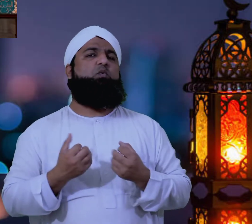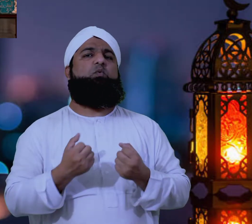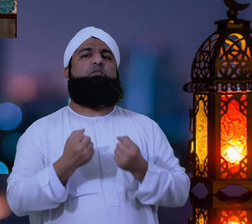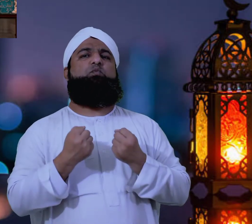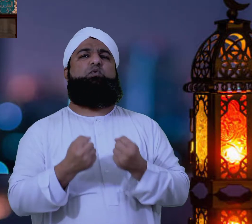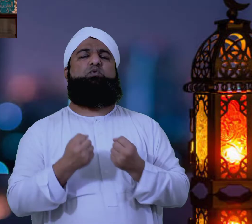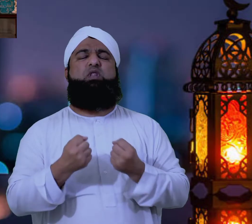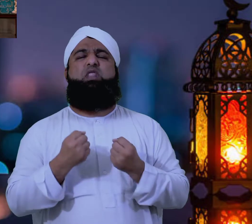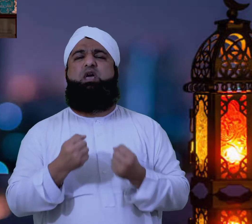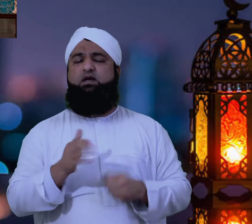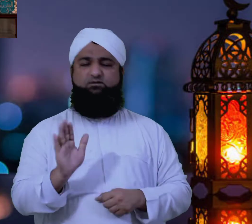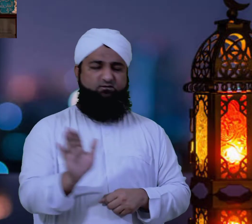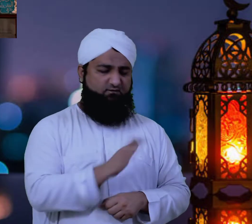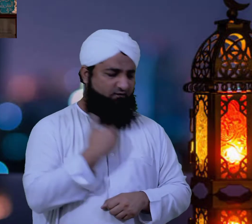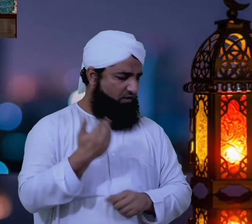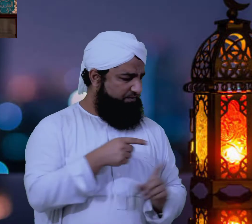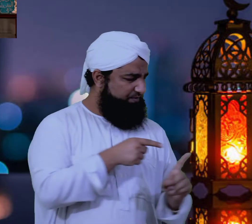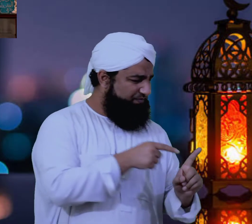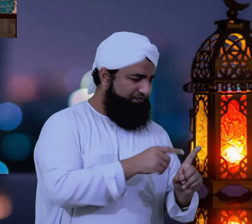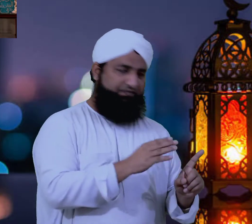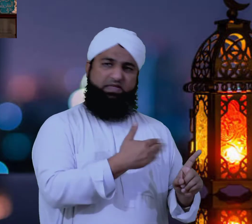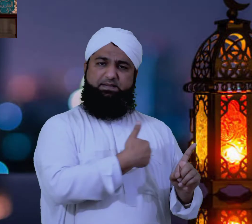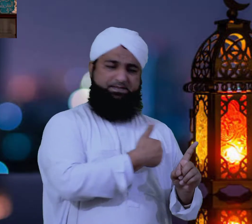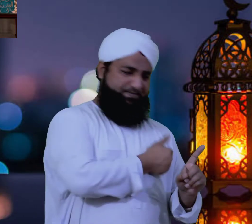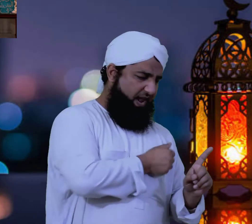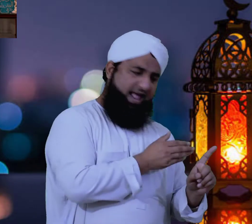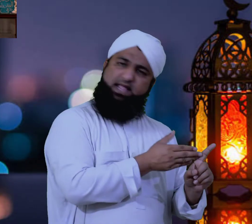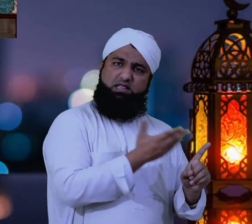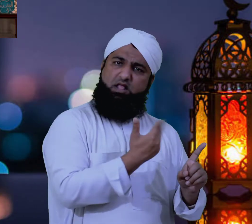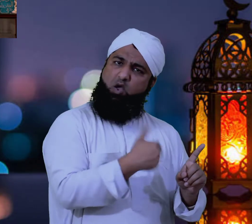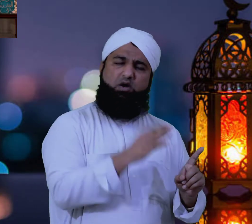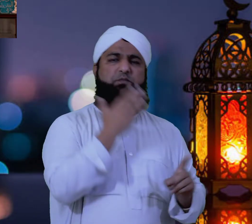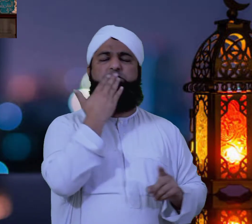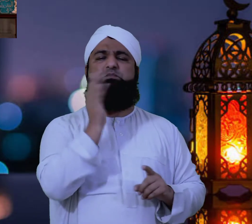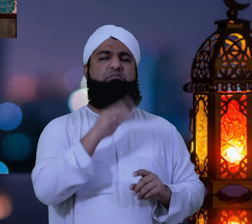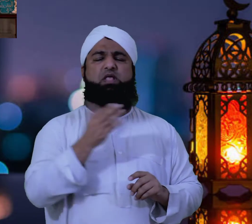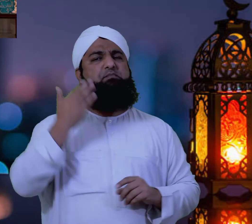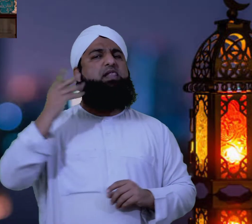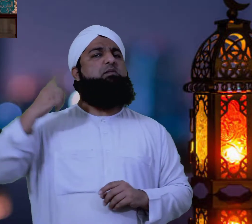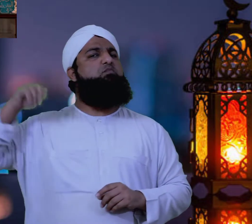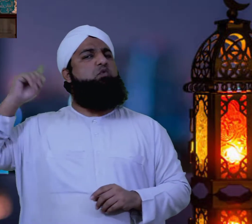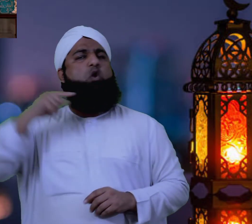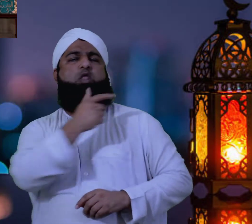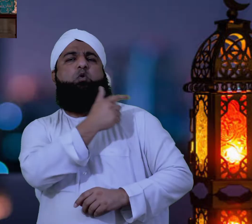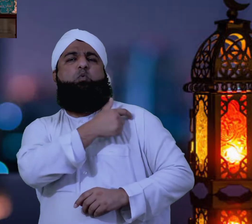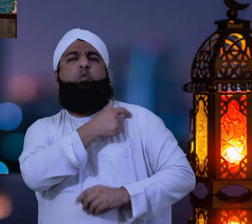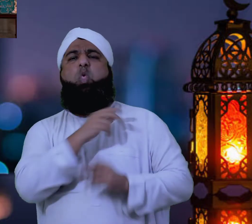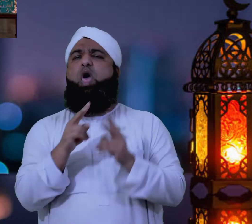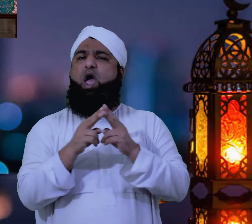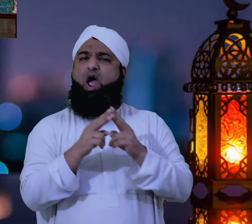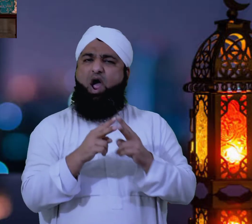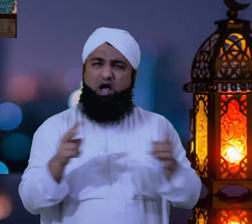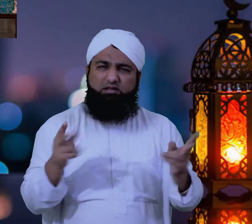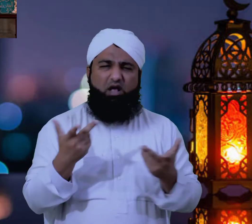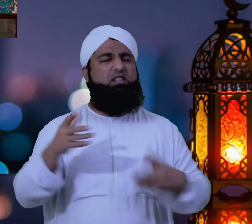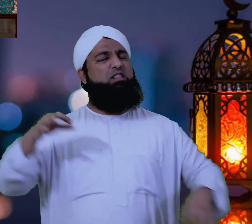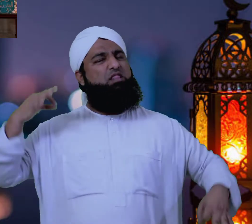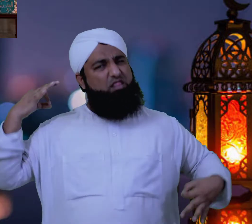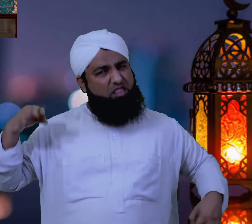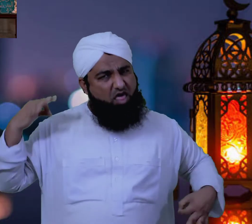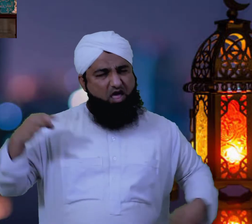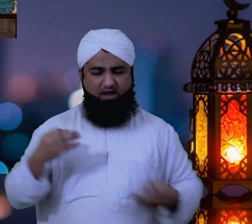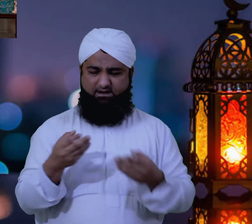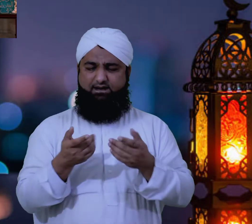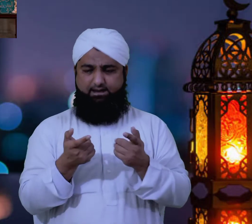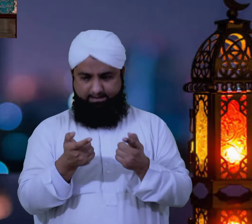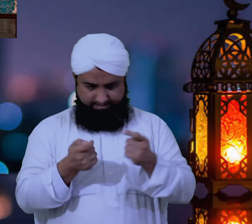بلکہ مرنے والا غیر حرام و ناجائز مال، مثلا گناہوں کے اسباب جیسا کہ آلات موسیقی، ویڈیو